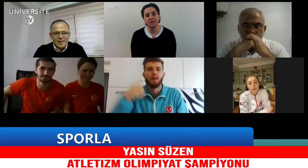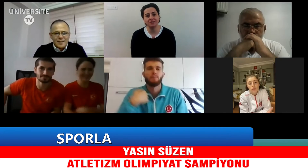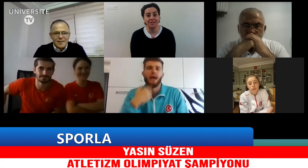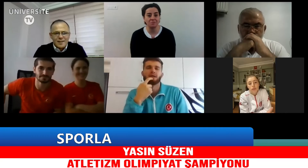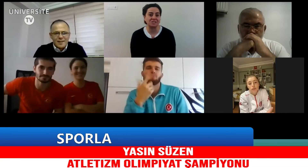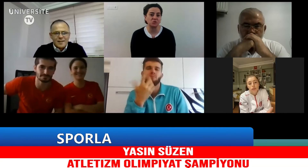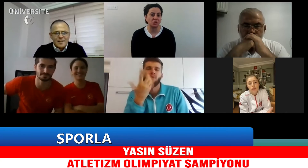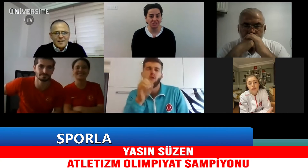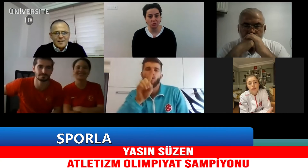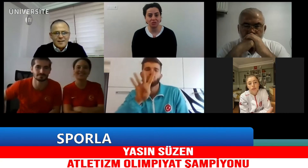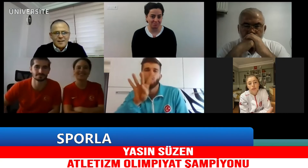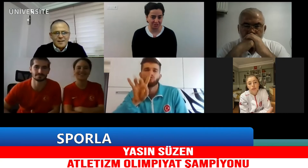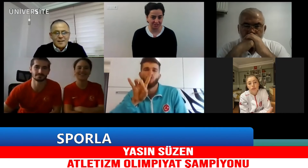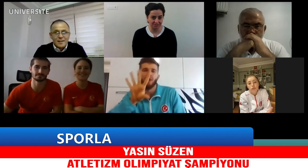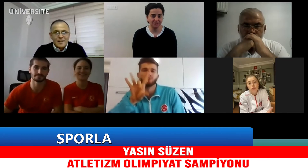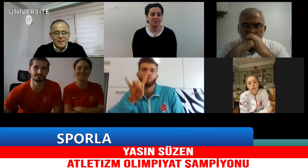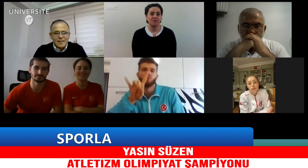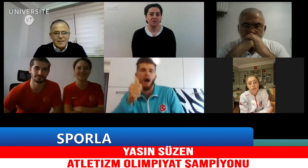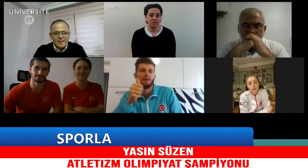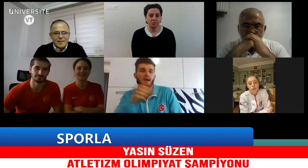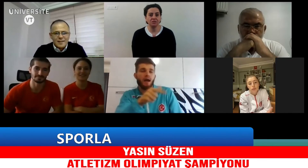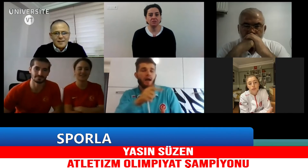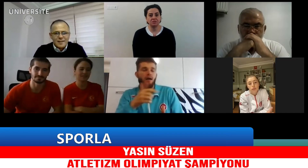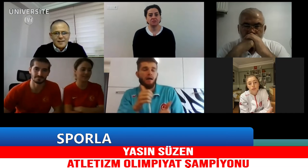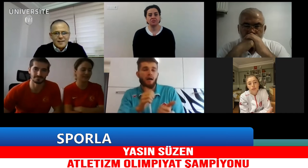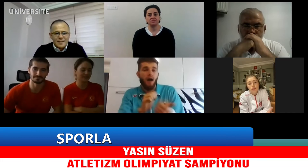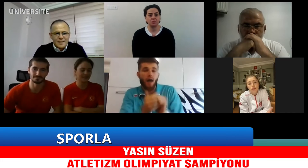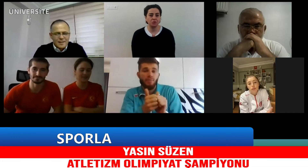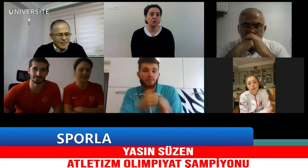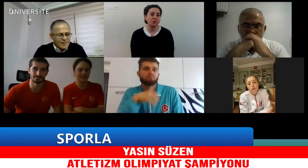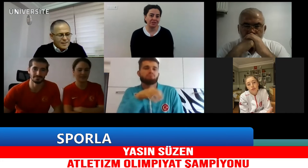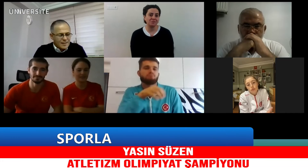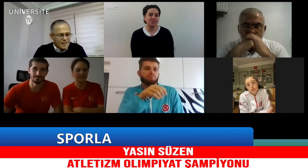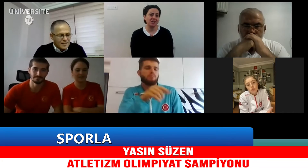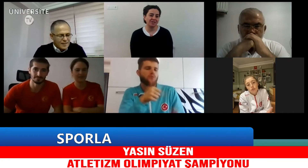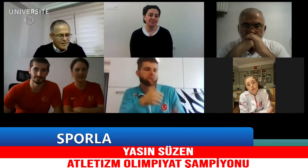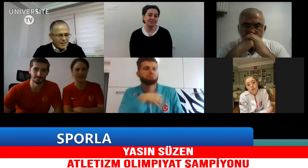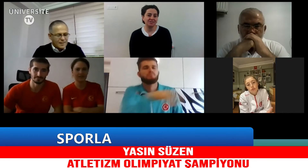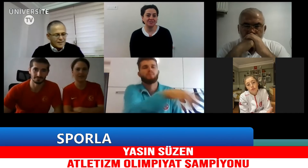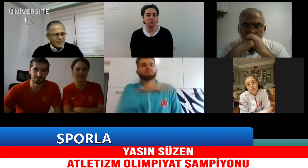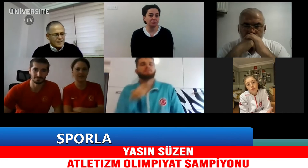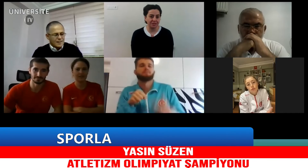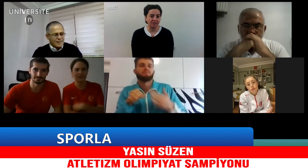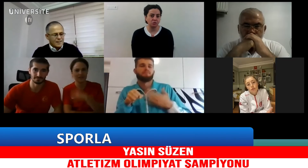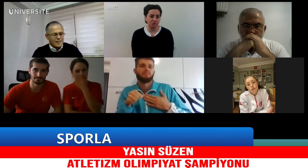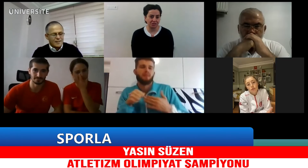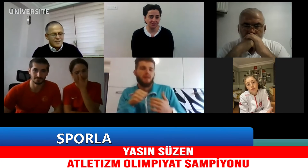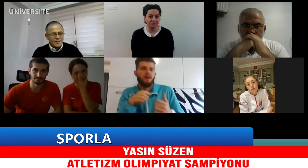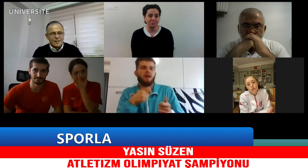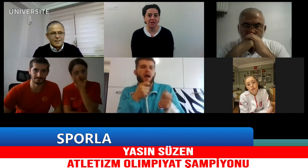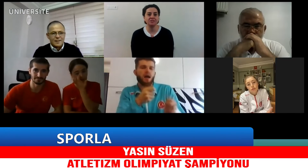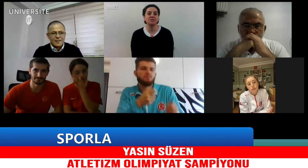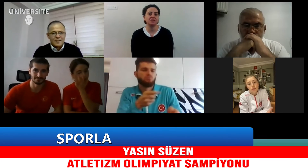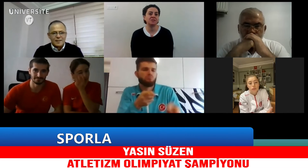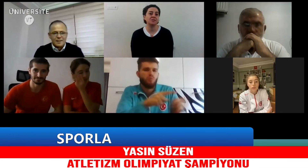doğal olarak ne yapmak istiyorlarsa onu yapmaları. Ama spora yönlendirmeleri hayatları için çok değerli